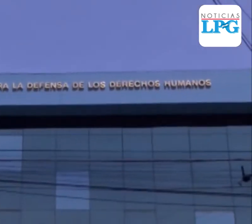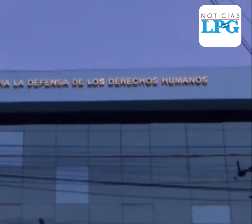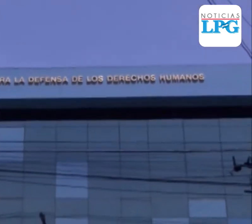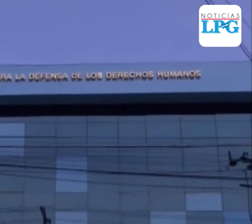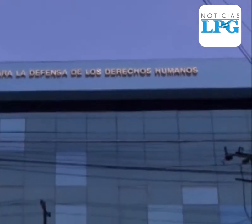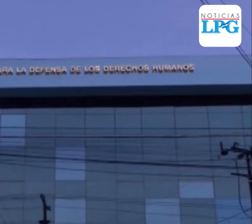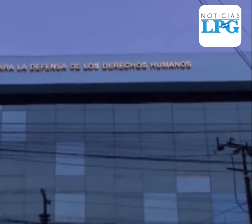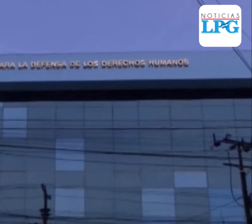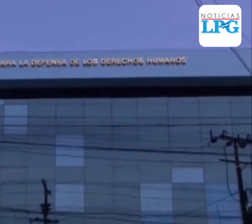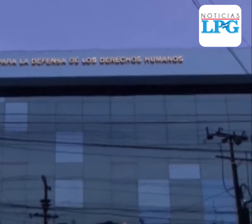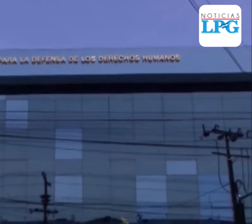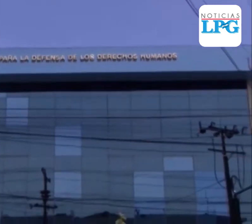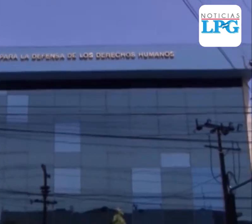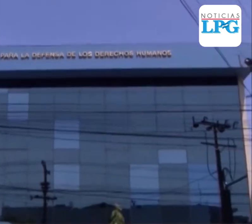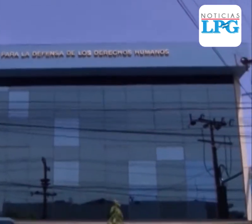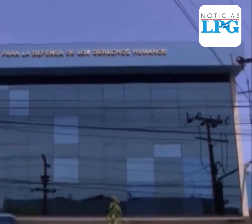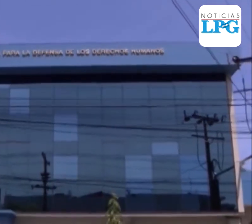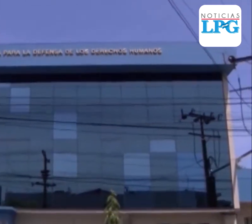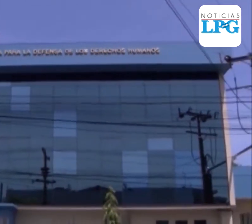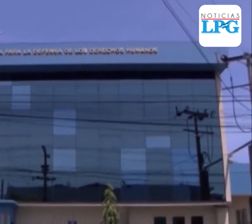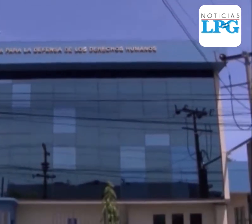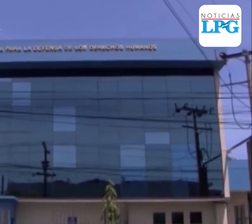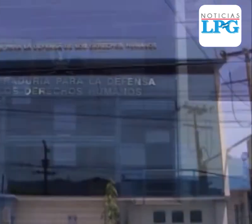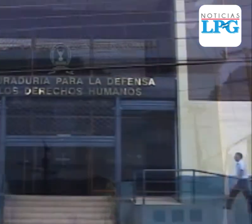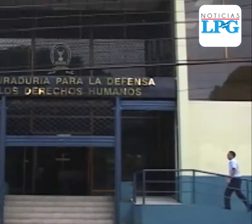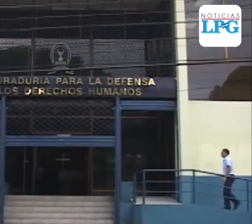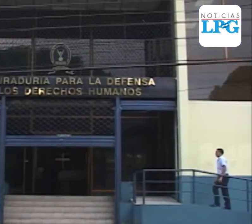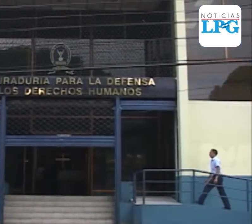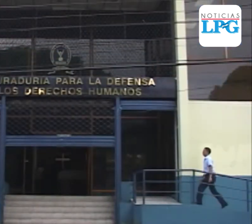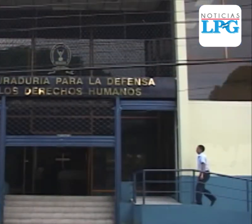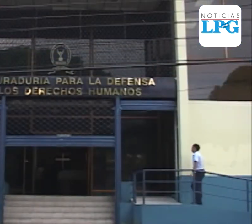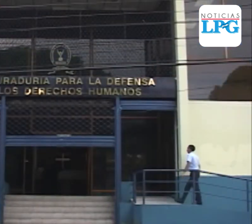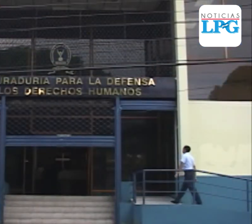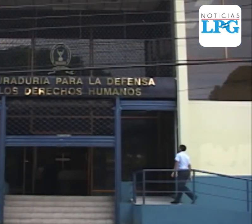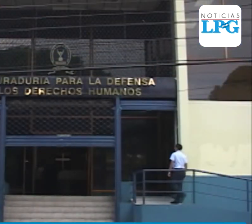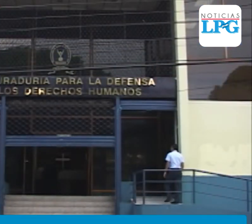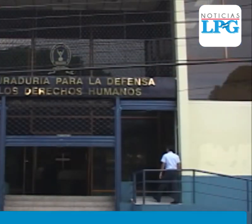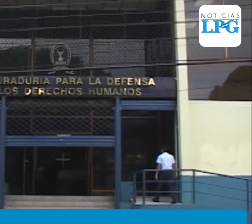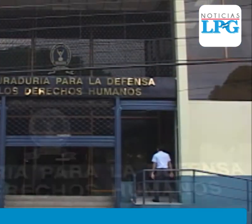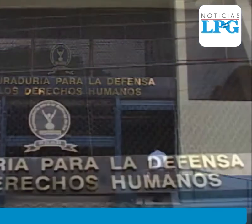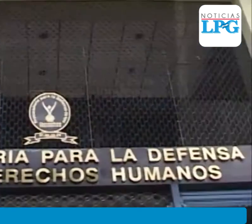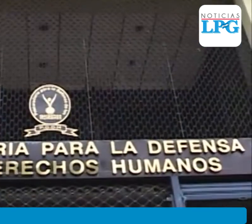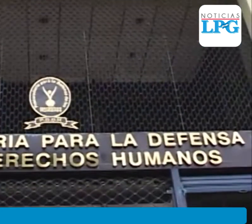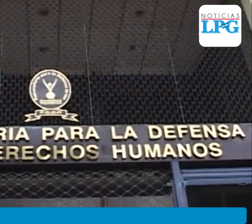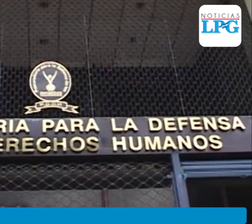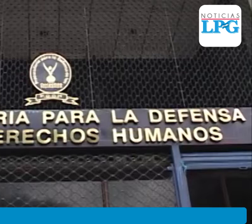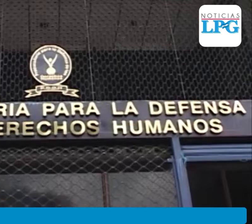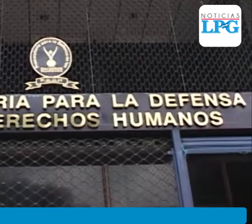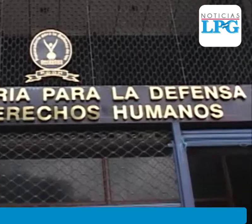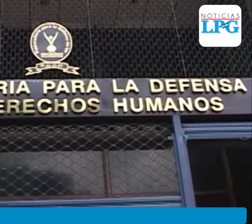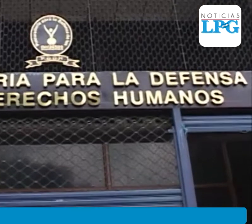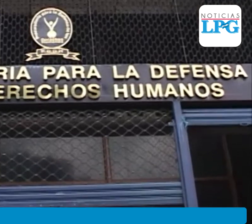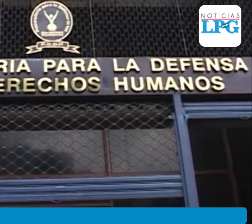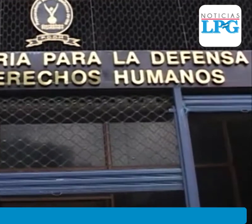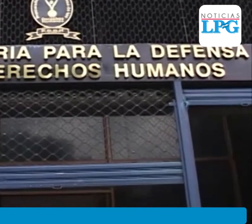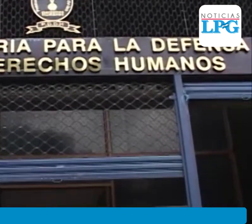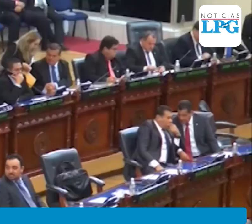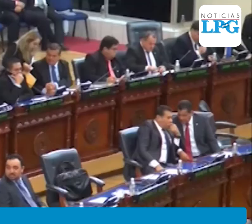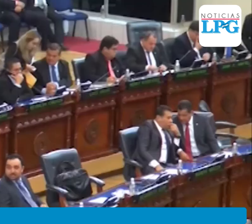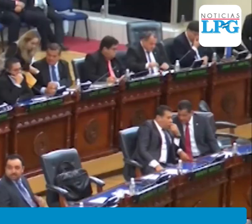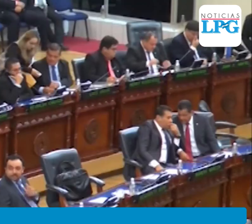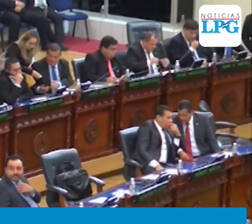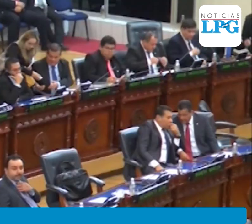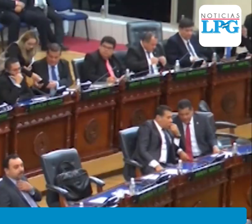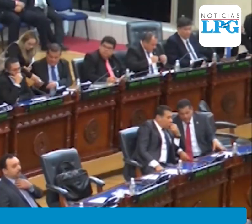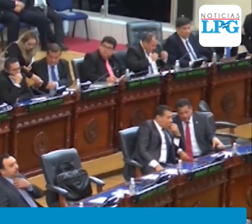La Procuraduría para la Defensa de los Derechos Humanos está acéfala desde el pasado 21 de septiembre y hasta la fecha no hay un